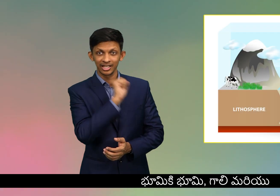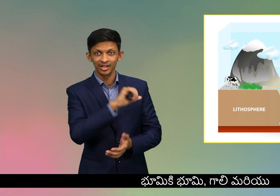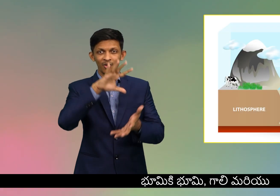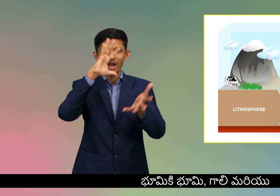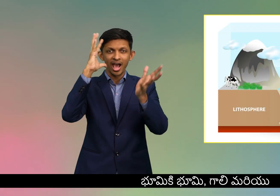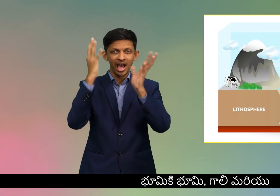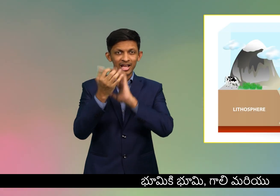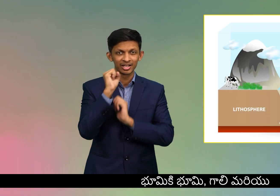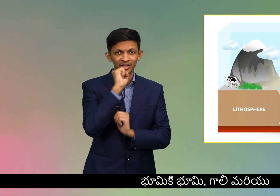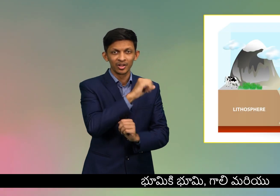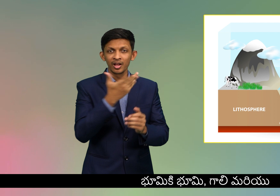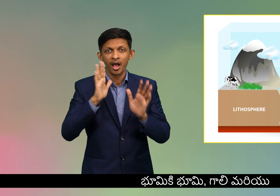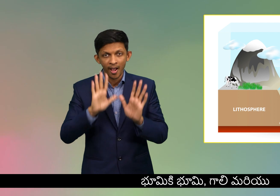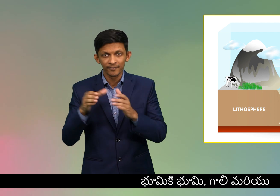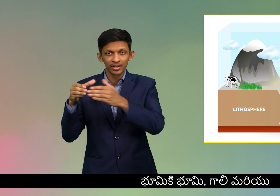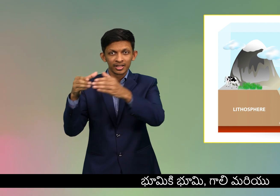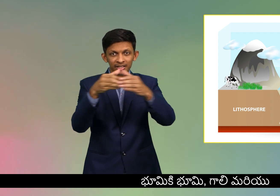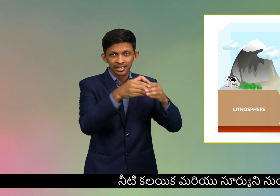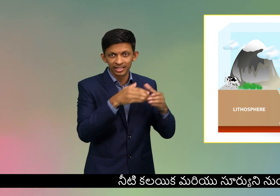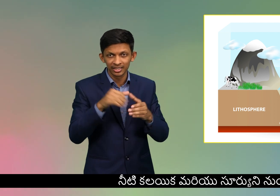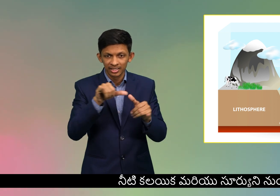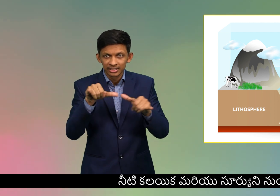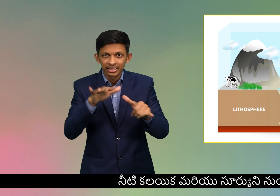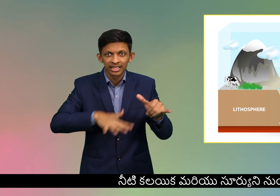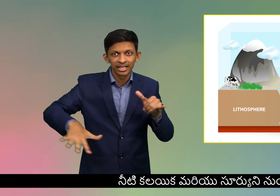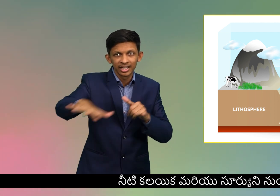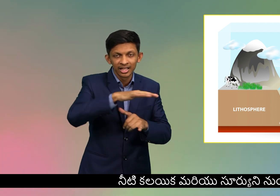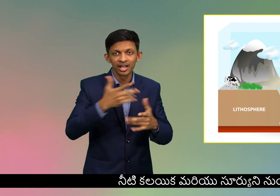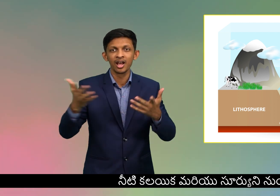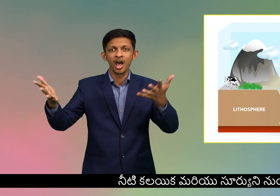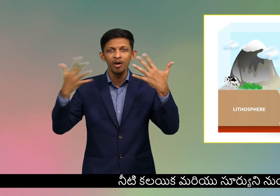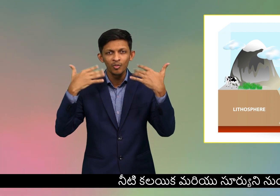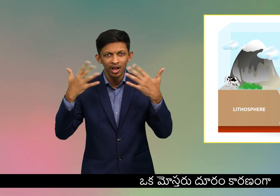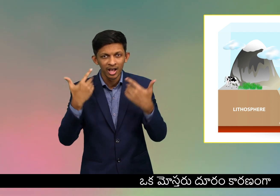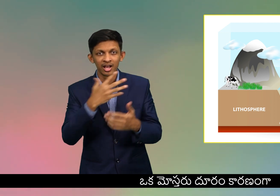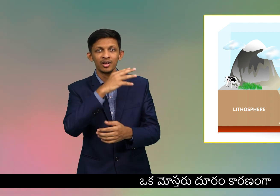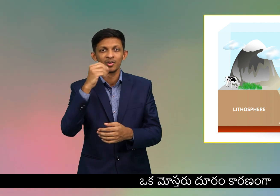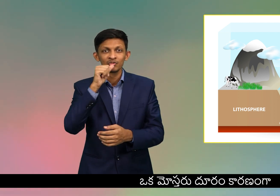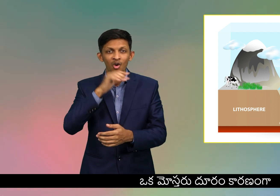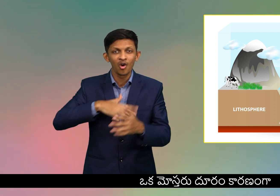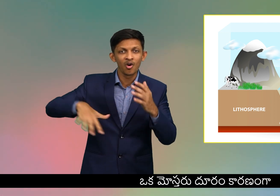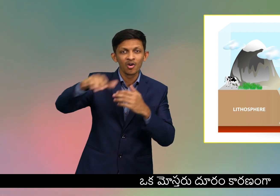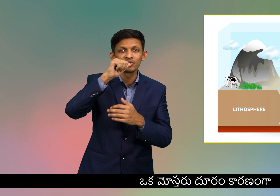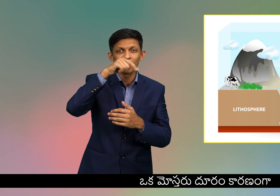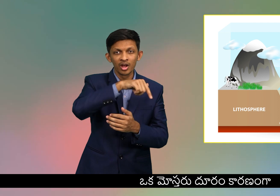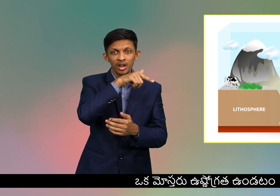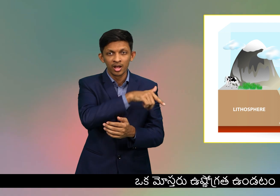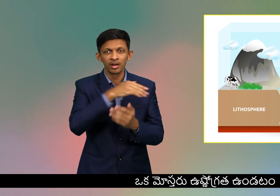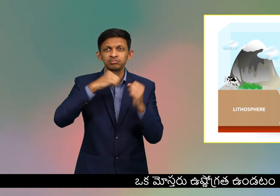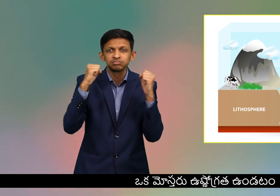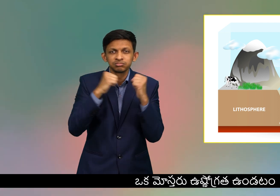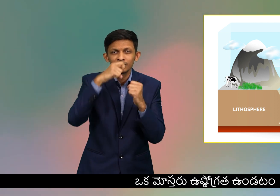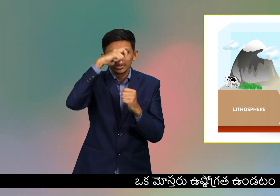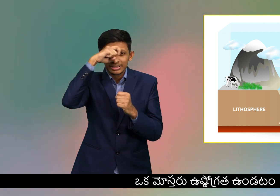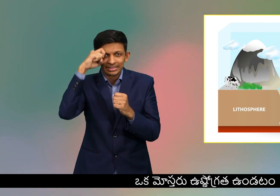భూమికి భూమి, గాలి మరియు నీటి కలయిక మరియు సూర్యుని నుండి ఒక మోస్తరు దూరం